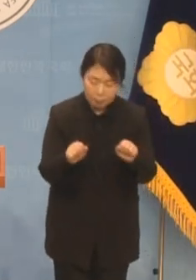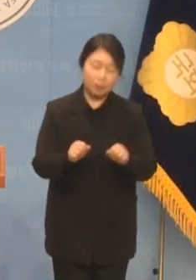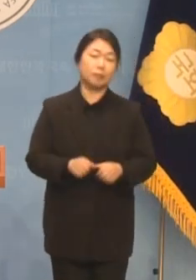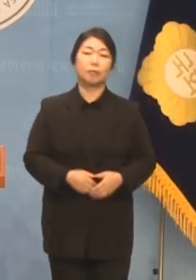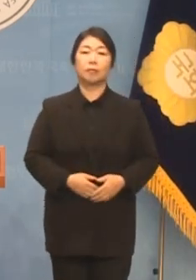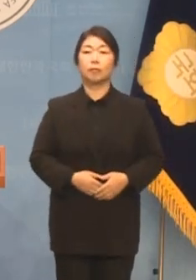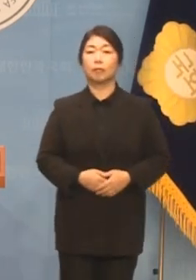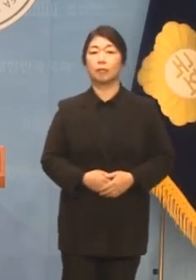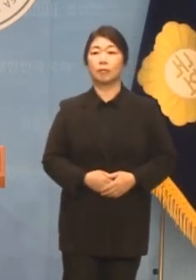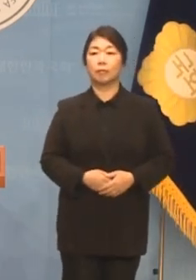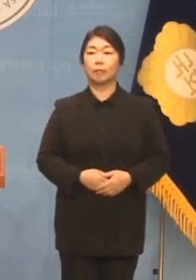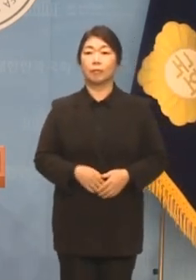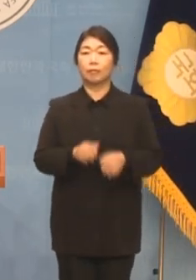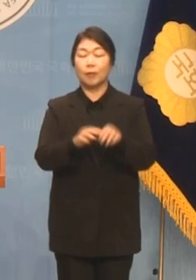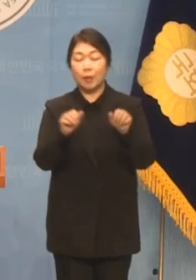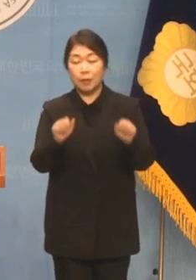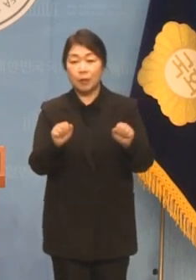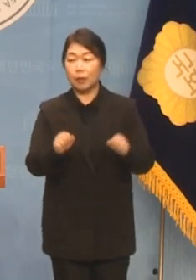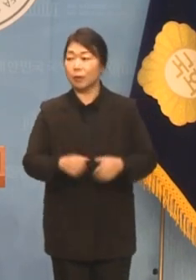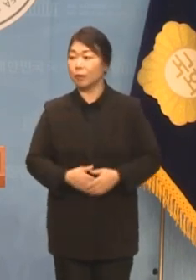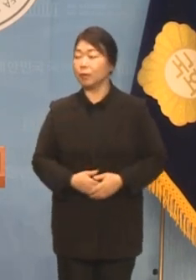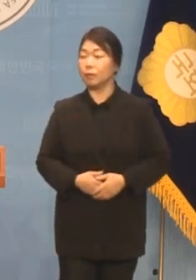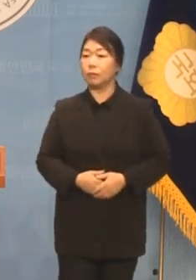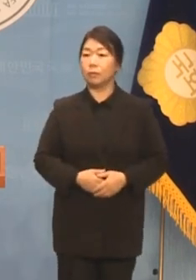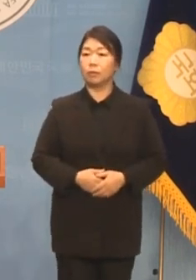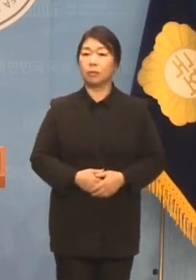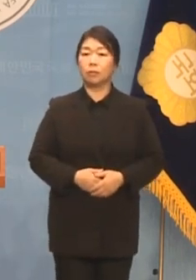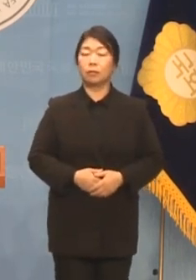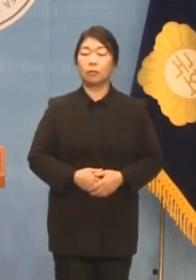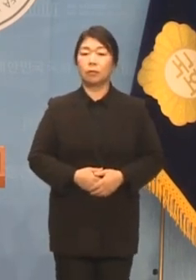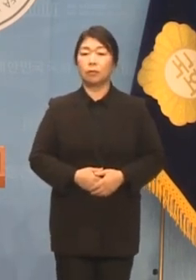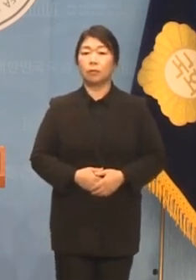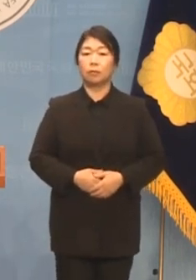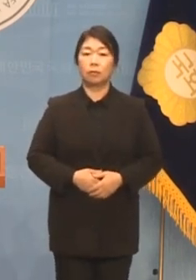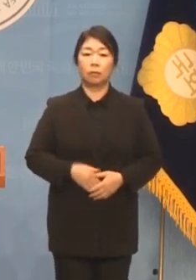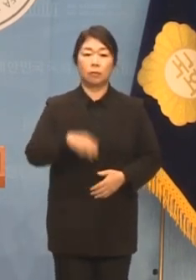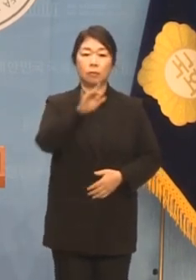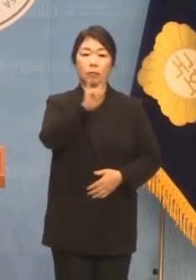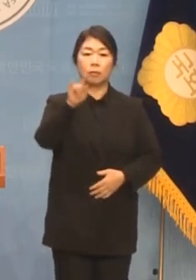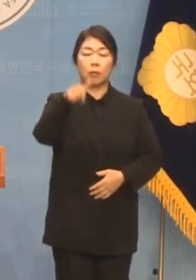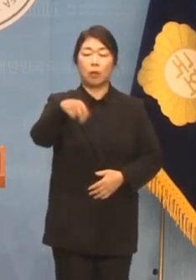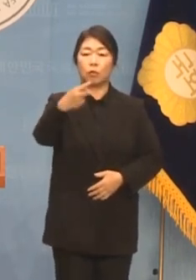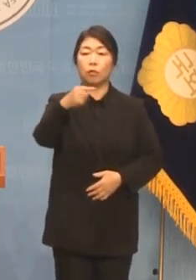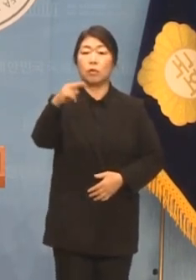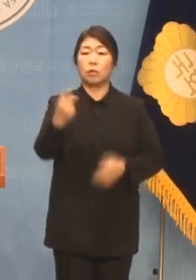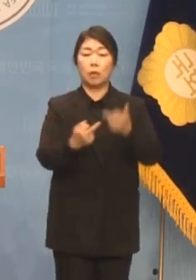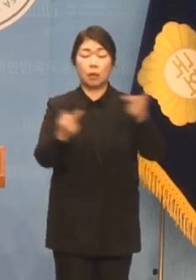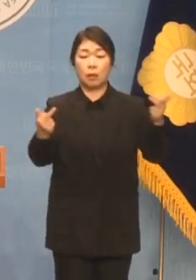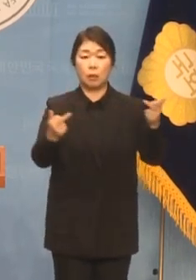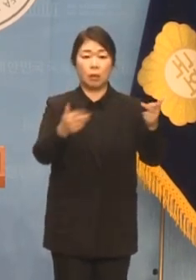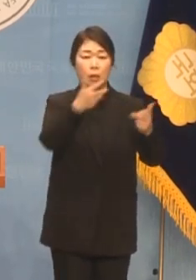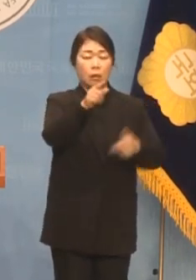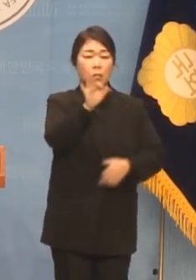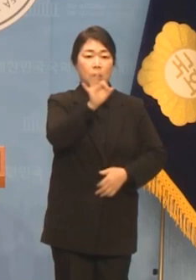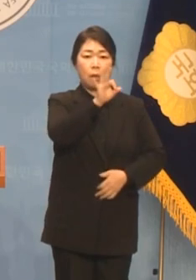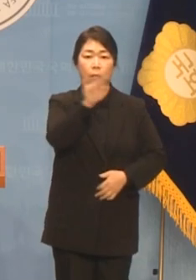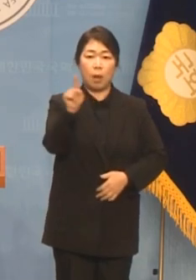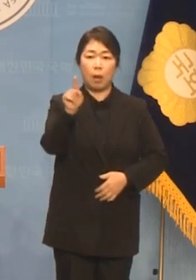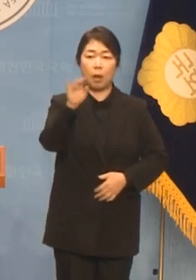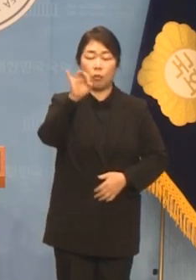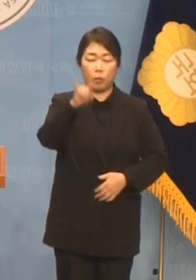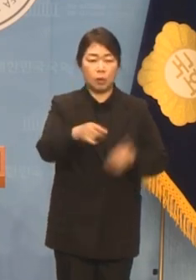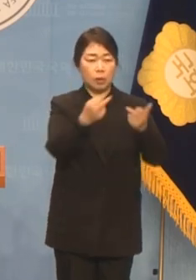감사합니다 예 안녕하십니까 그 백두산이 창바 으로 유네스코 등제된 대한 국민의